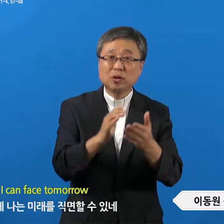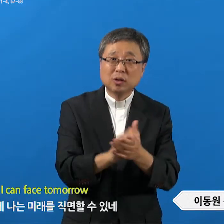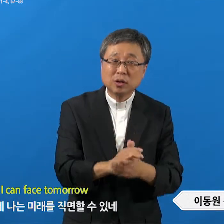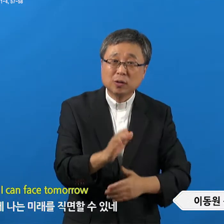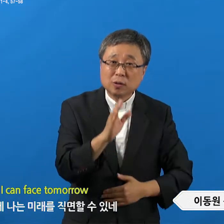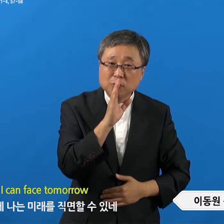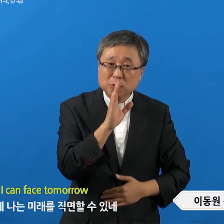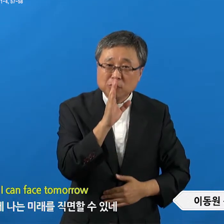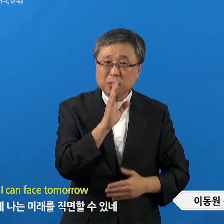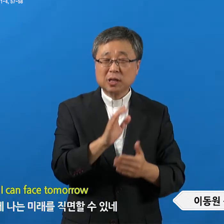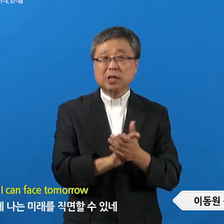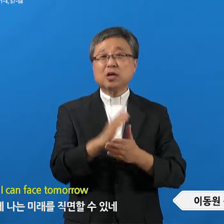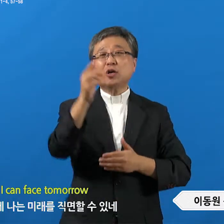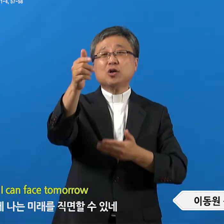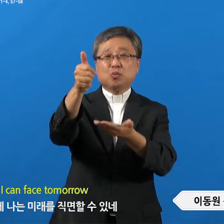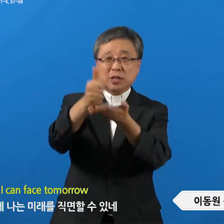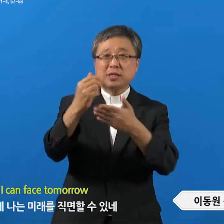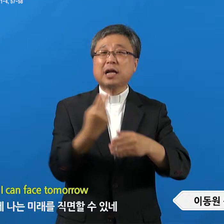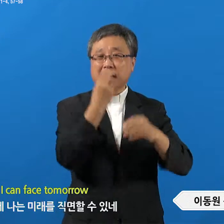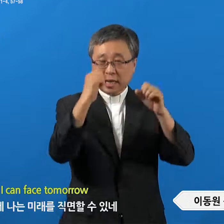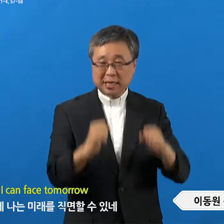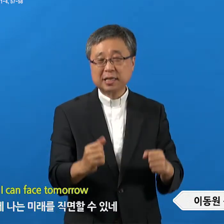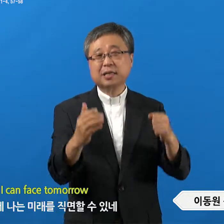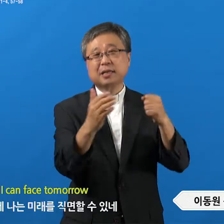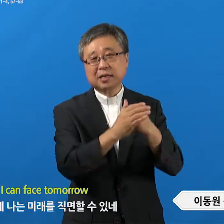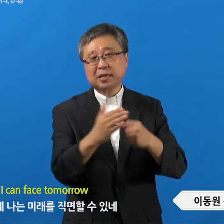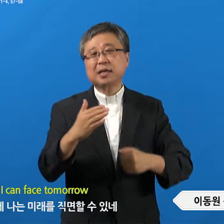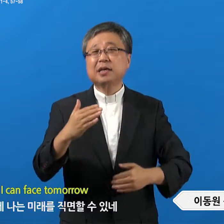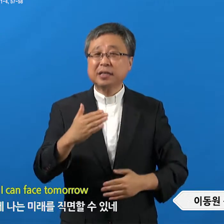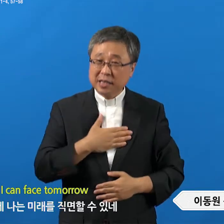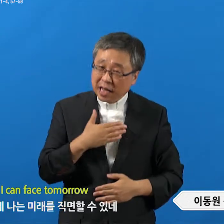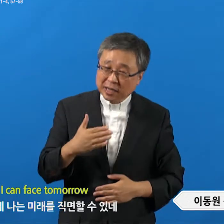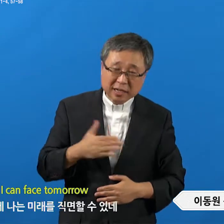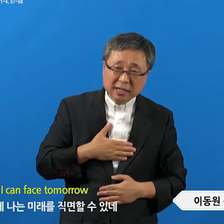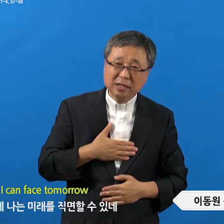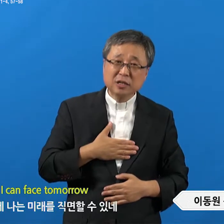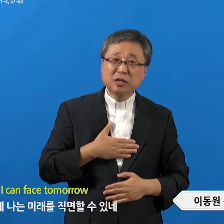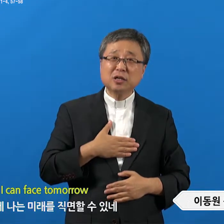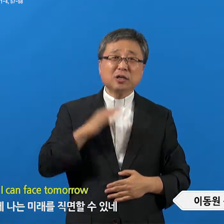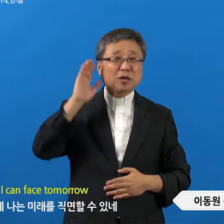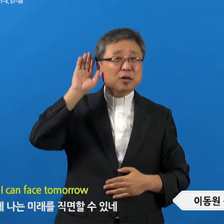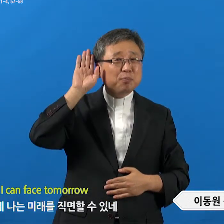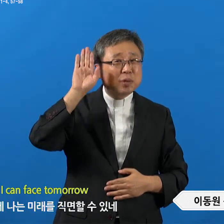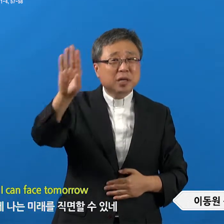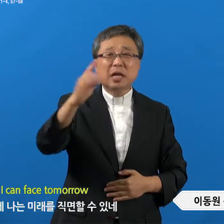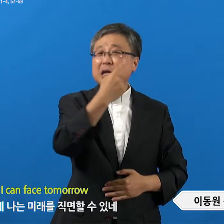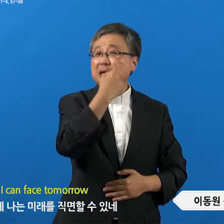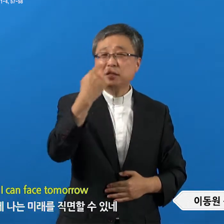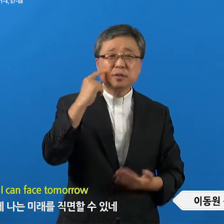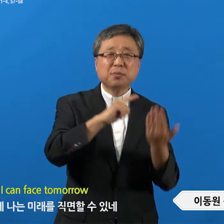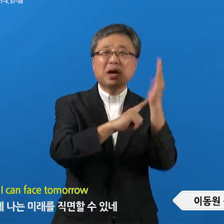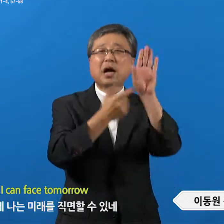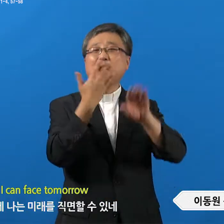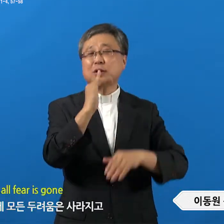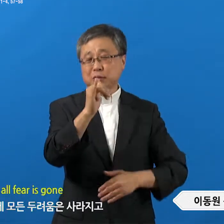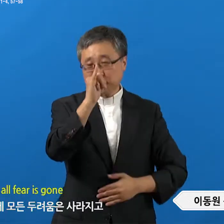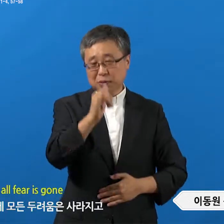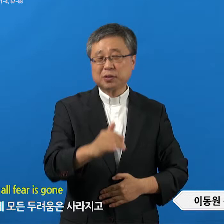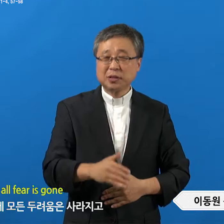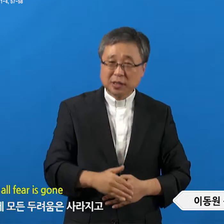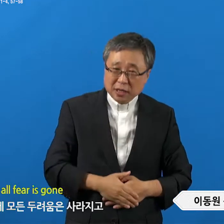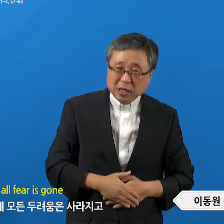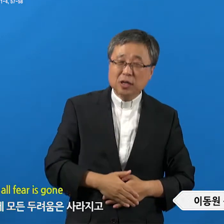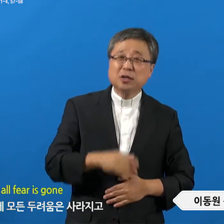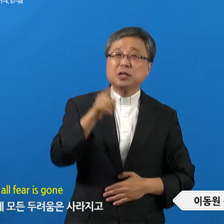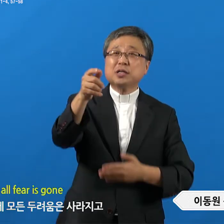Because he lives, 그분이 살아계시기 때문에 I can face tomorrow, 나는 미래를 직면할 수 있네. Because